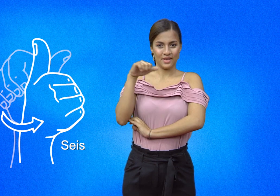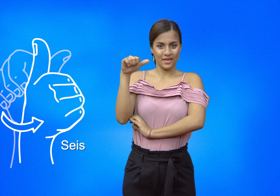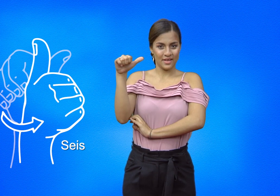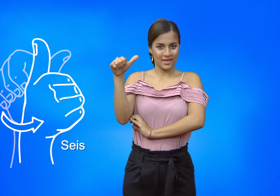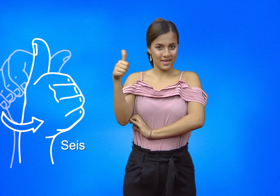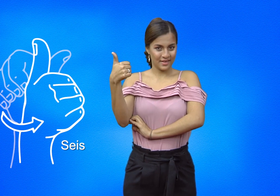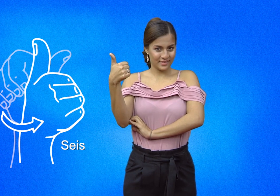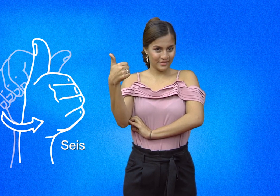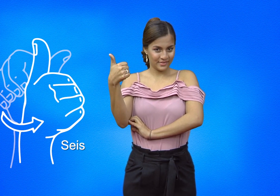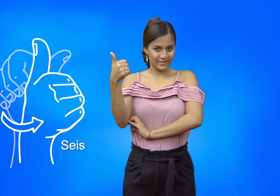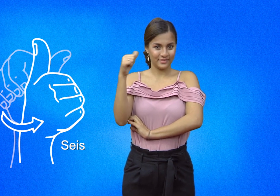6